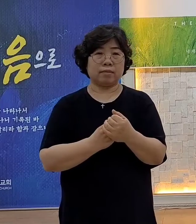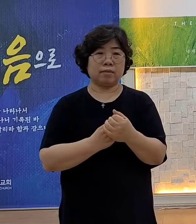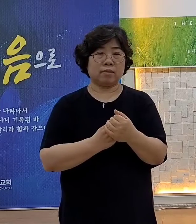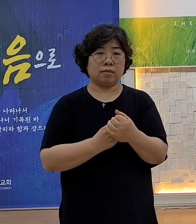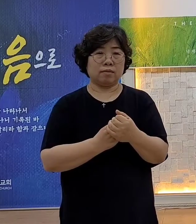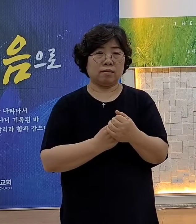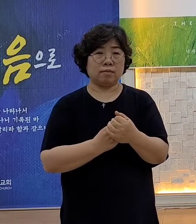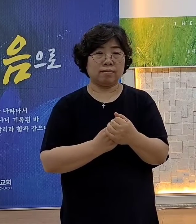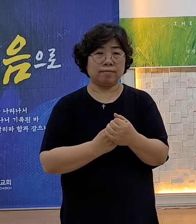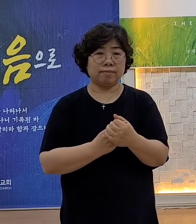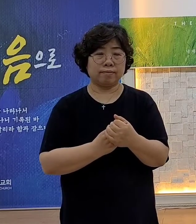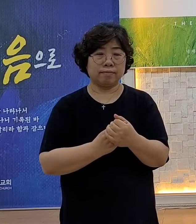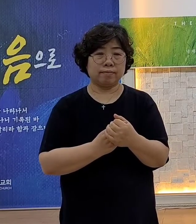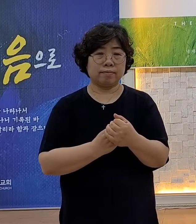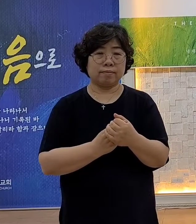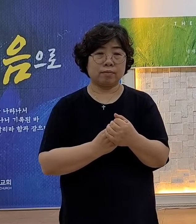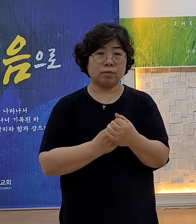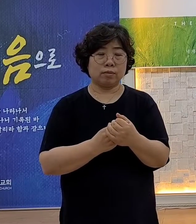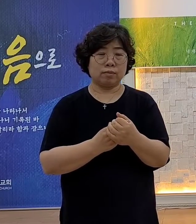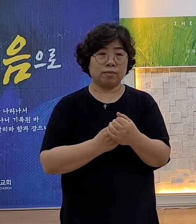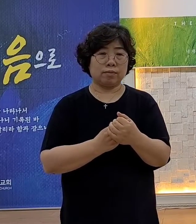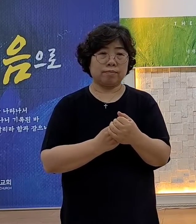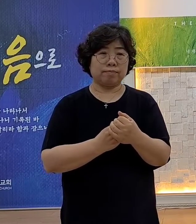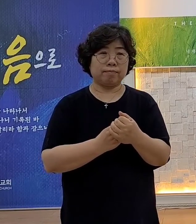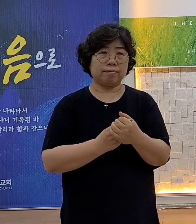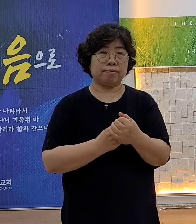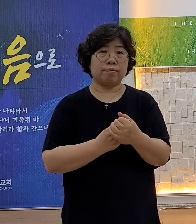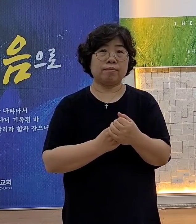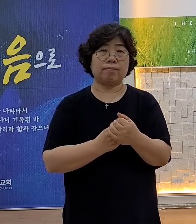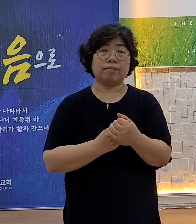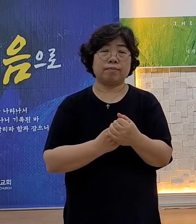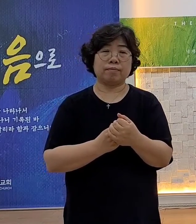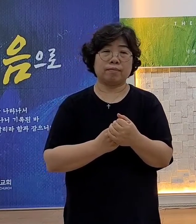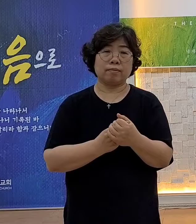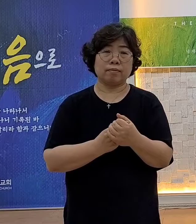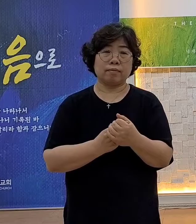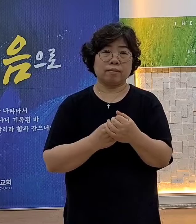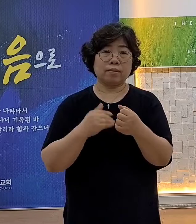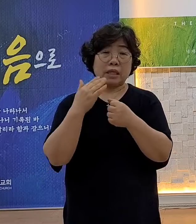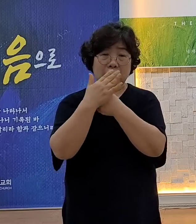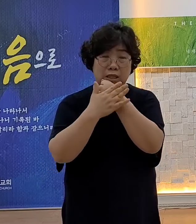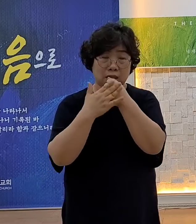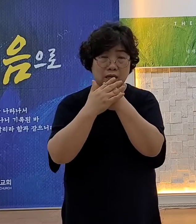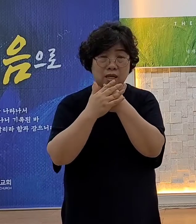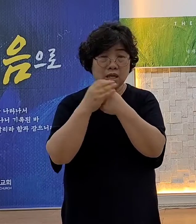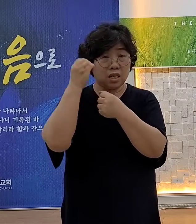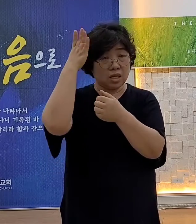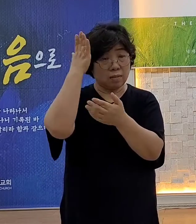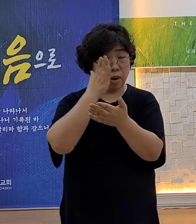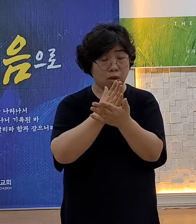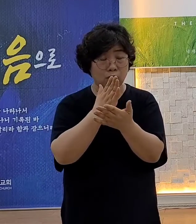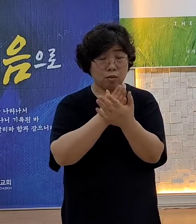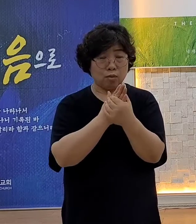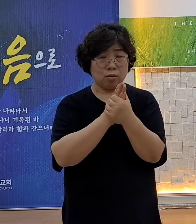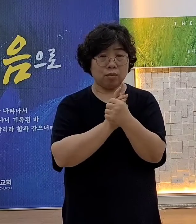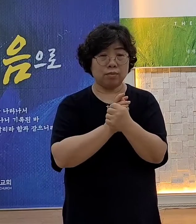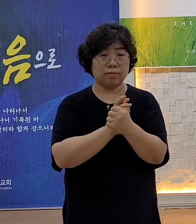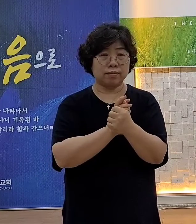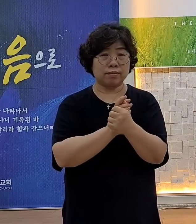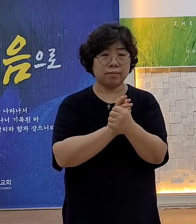오게 하셨는데 우리가 하나님 앞에서 받은 이 모든 은혜를 잊지 않고